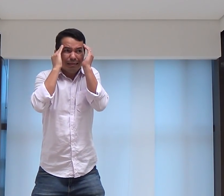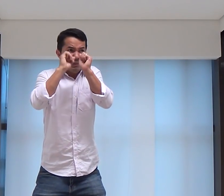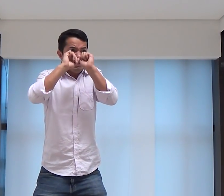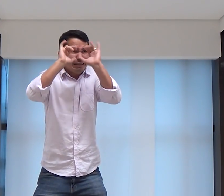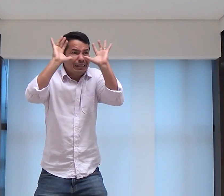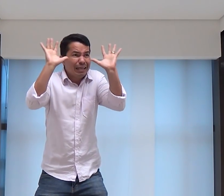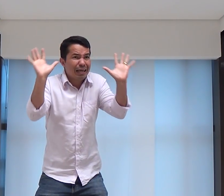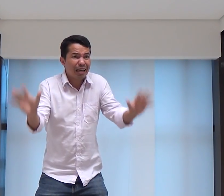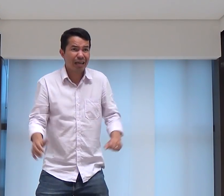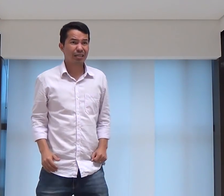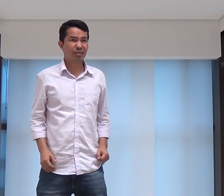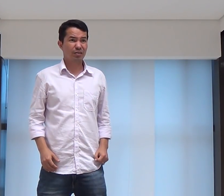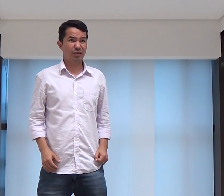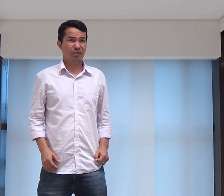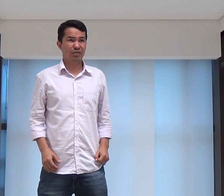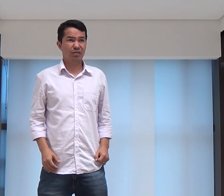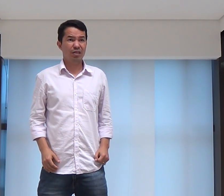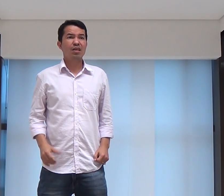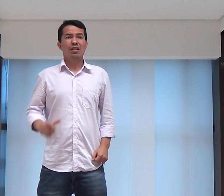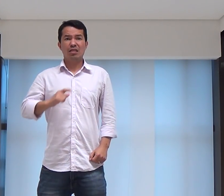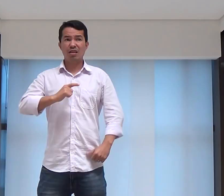Nós precisamos entender claramente o que está acontecendo aqui.